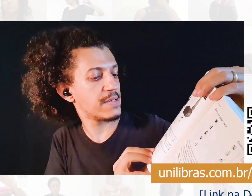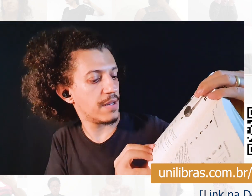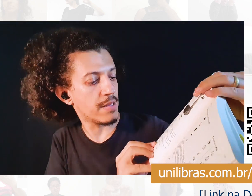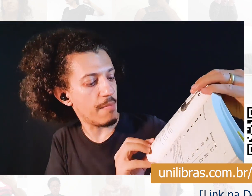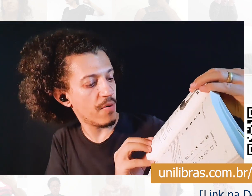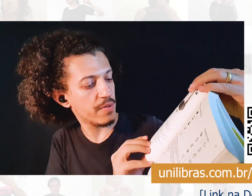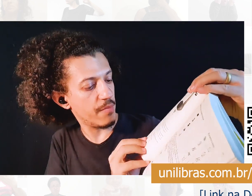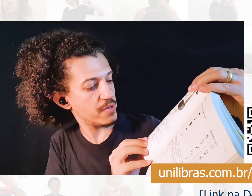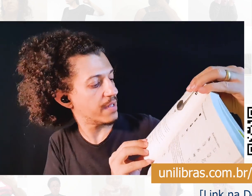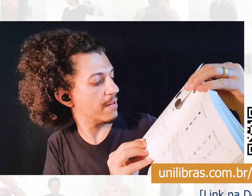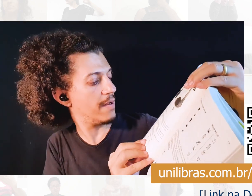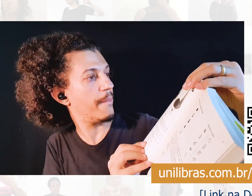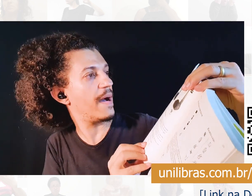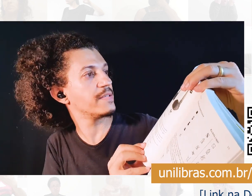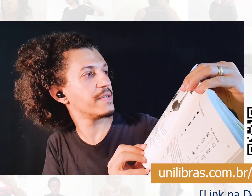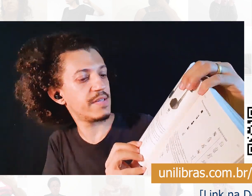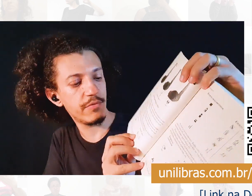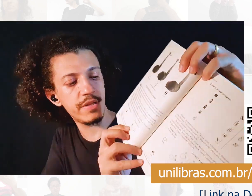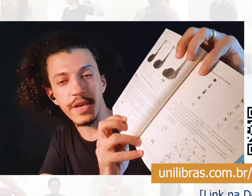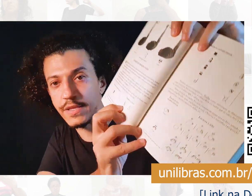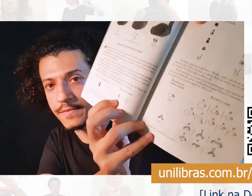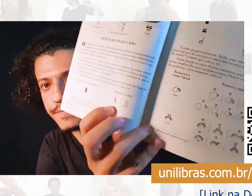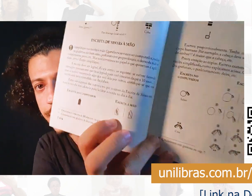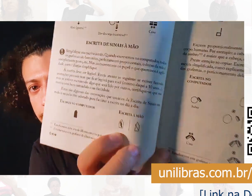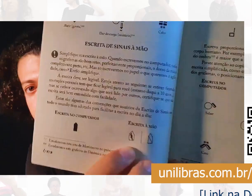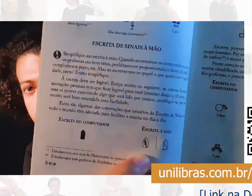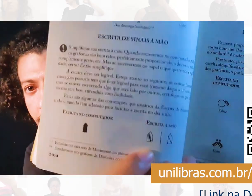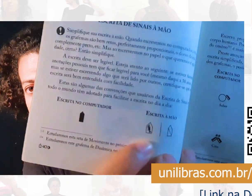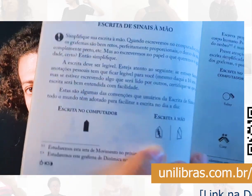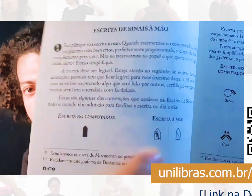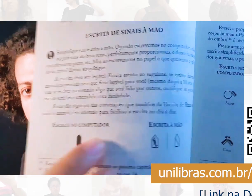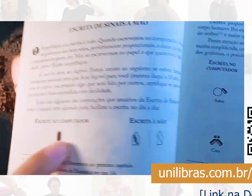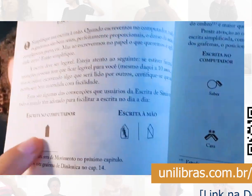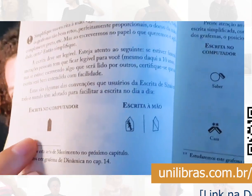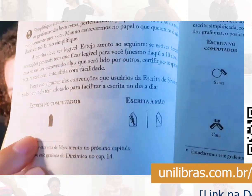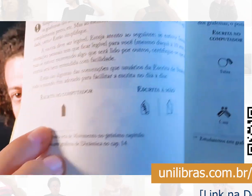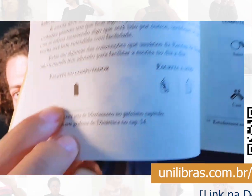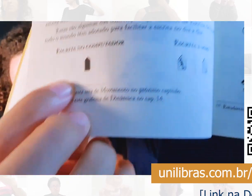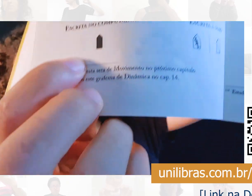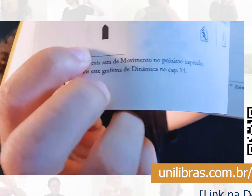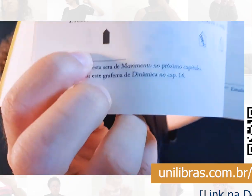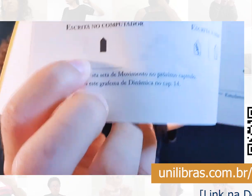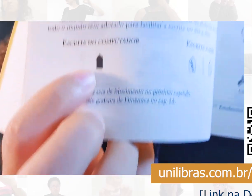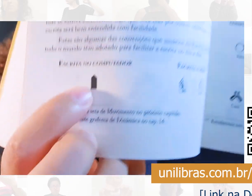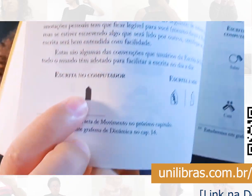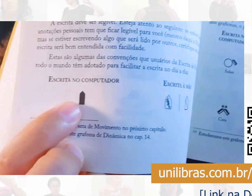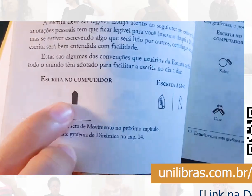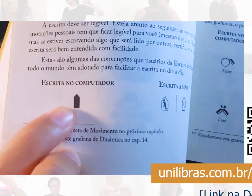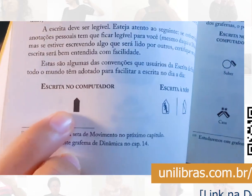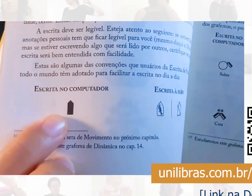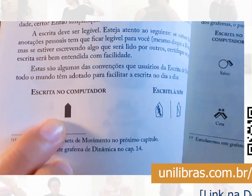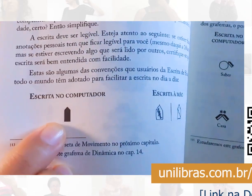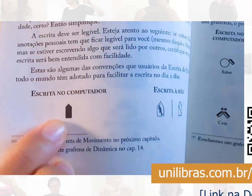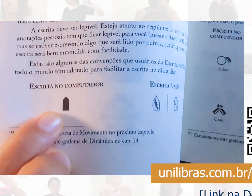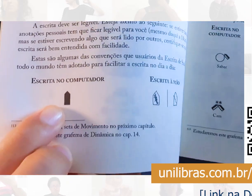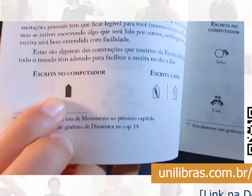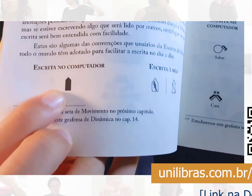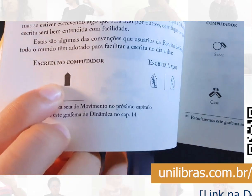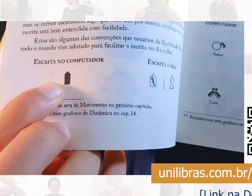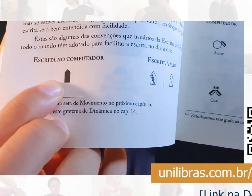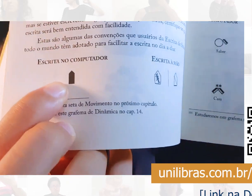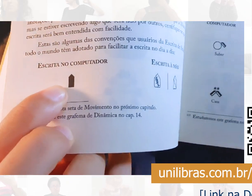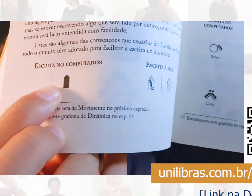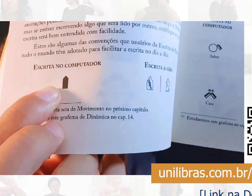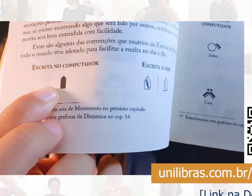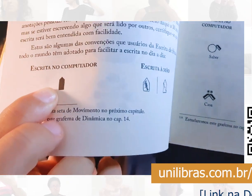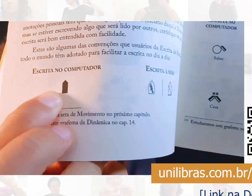aqui a escrita à mão está mostrando na página 130. Aqui, ó. Esse grafema aqui, ou seja, esse